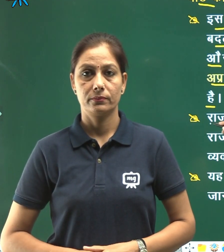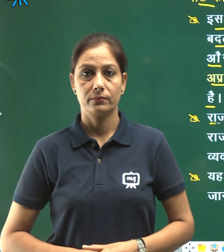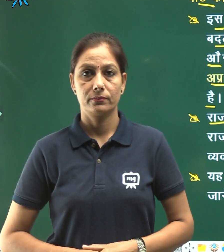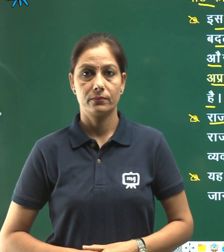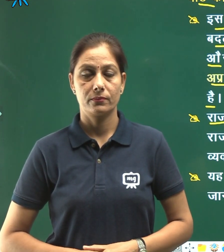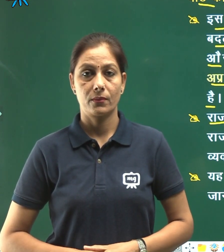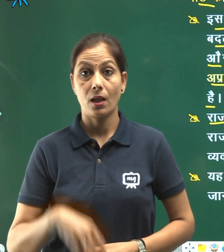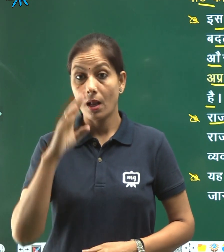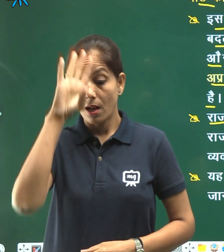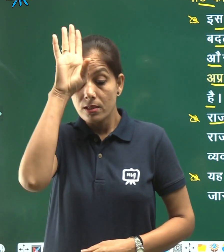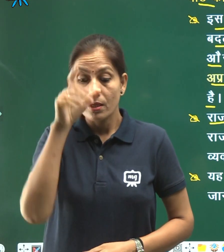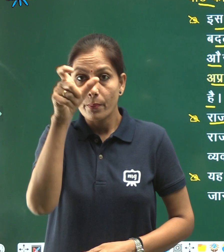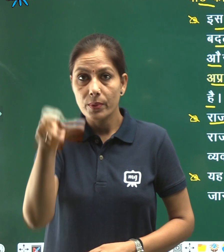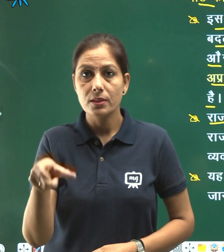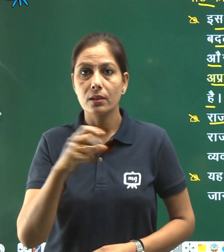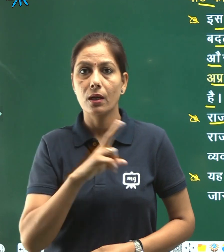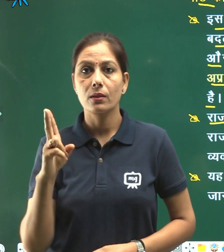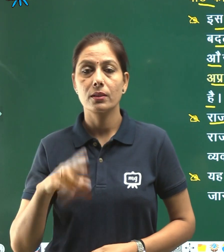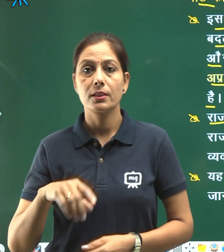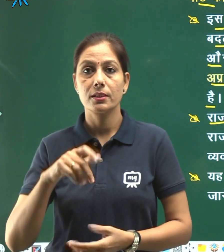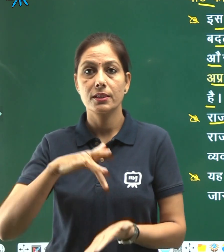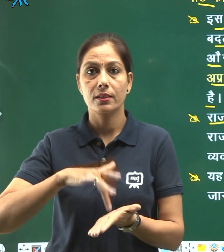राजा साहब की जगह